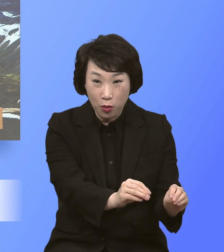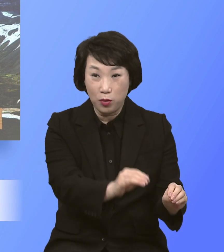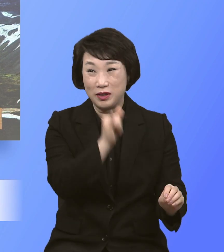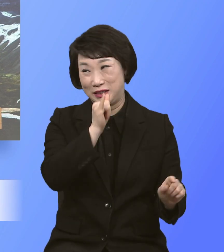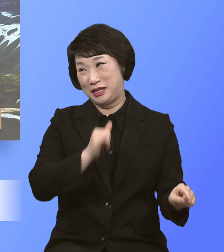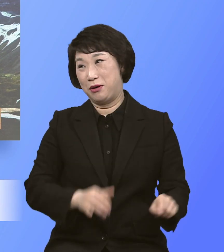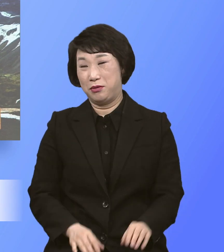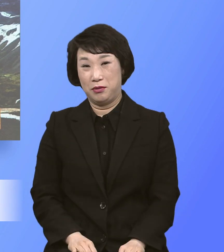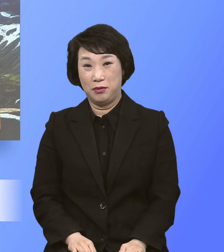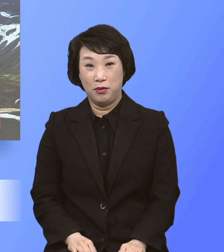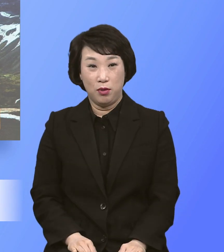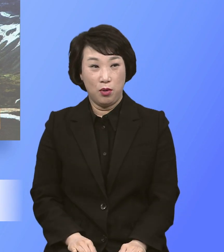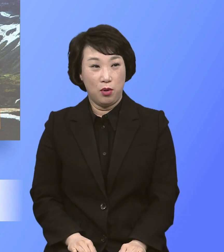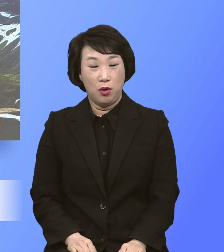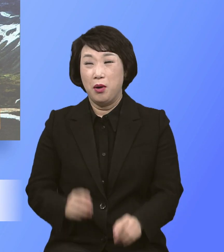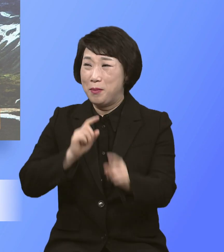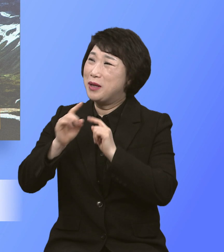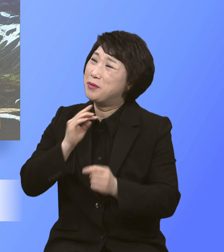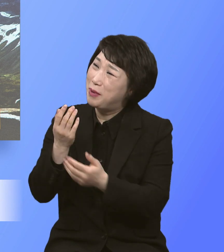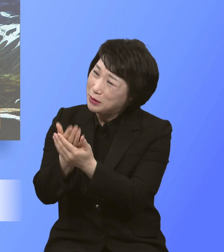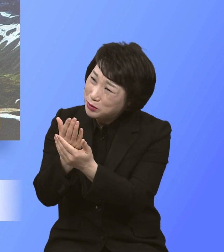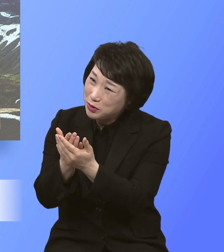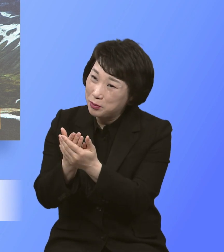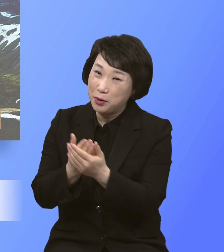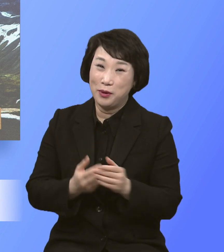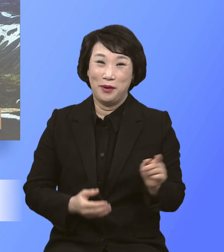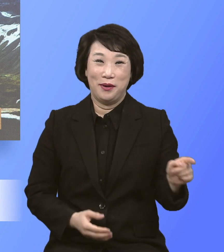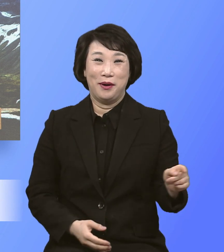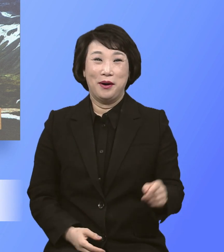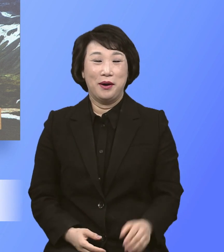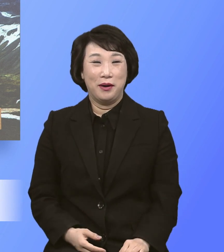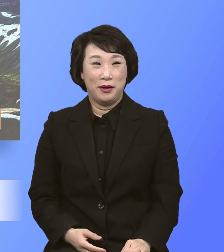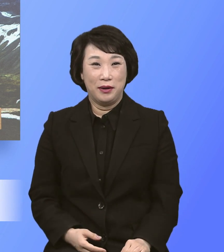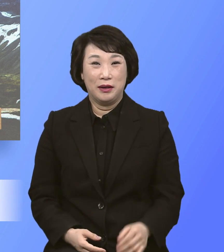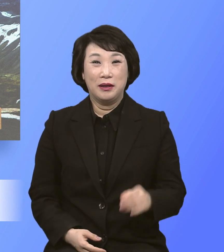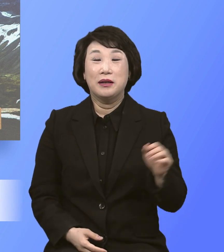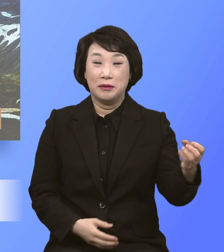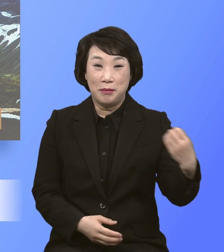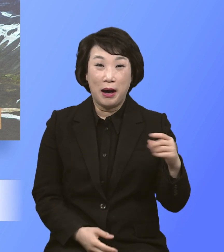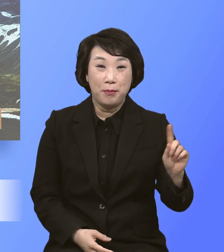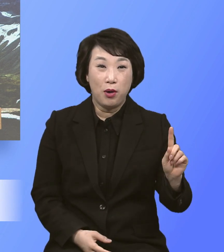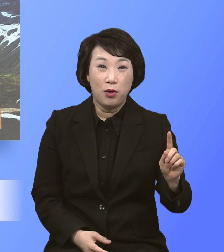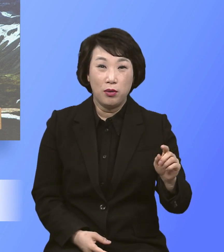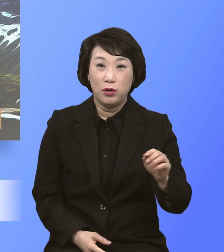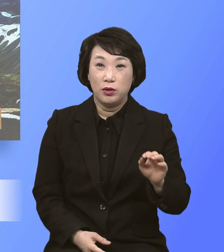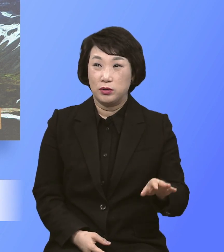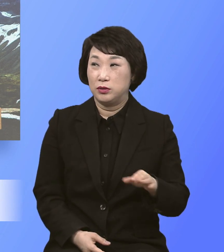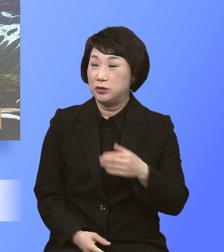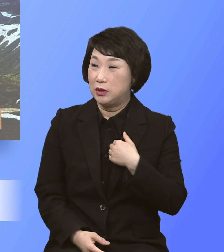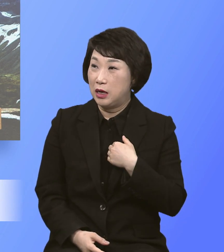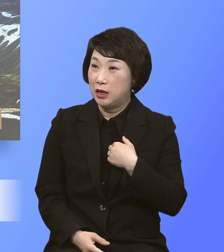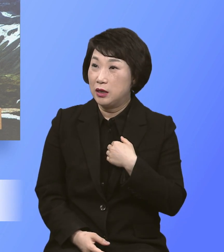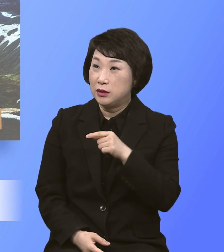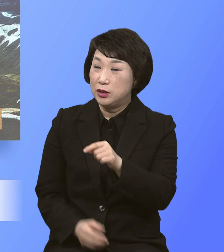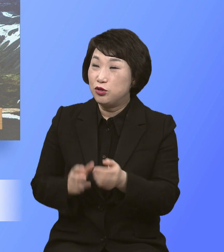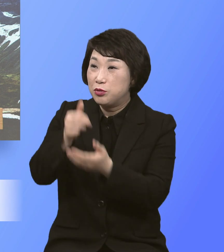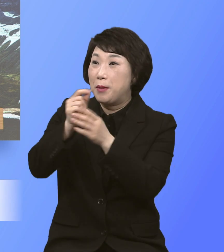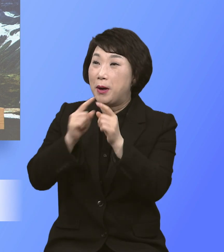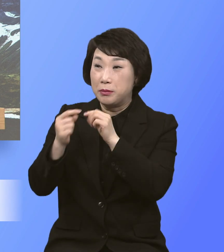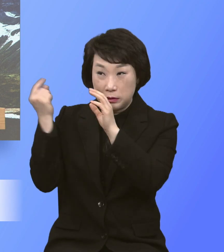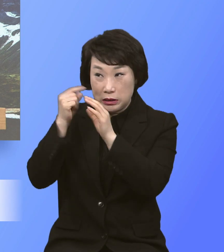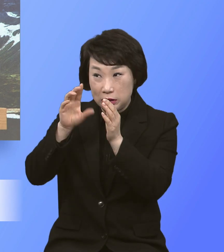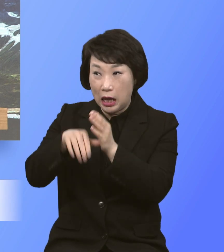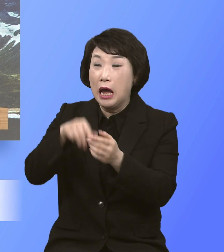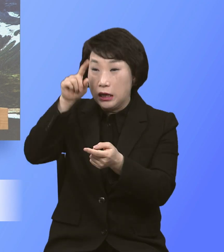낫겠습니다. 말씀만 하시옵소서 하고 뭐라고 하느냐? 나는 그 말씀이 내게 들려질